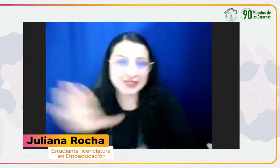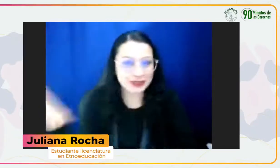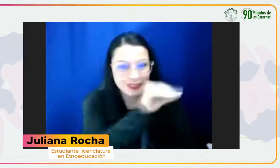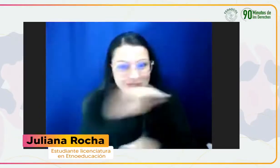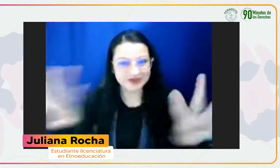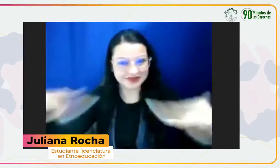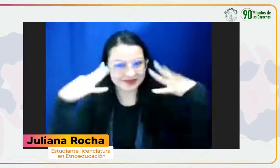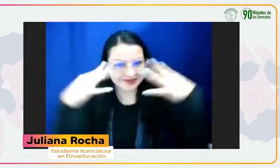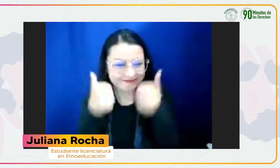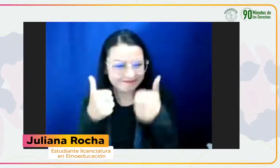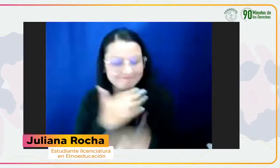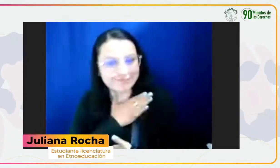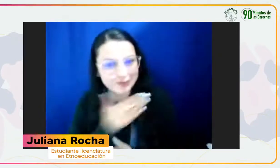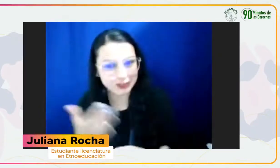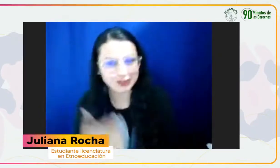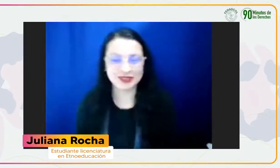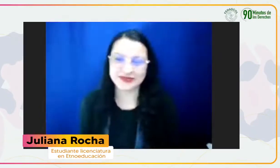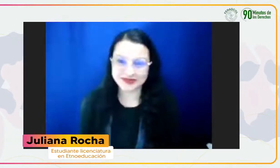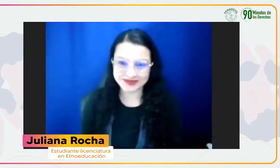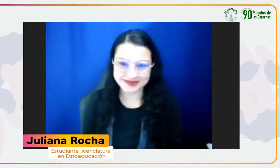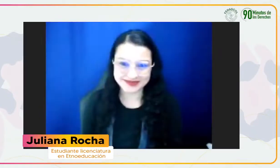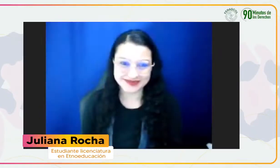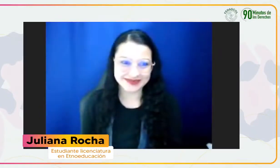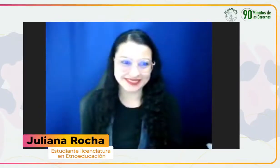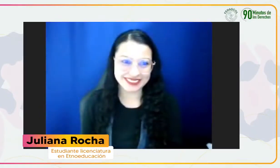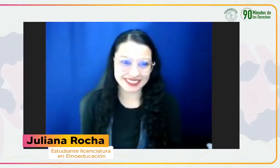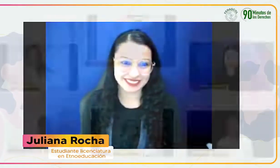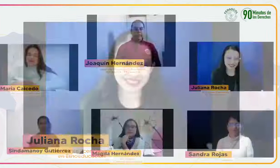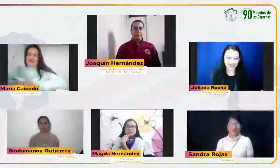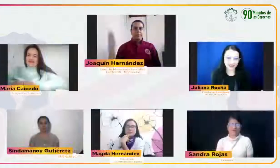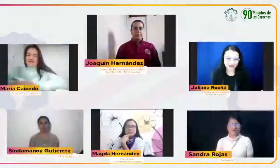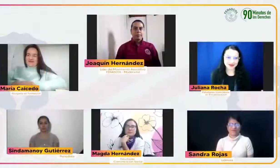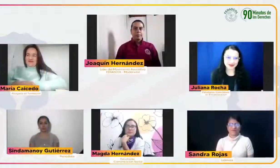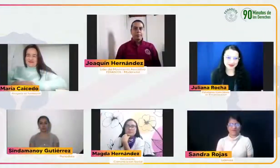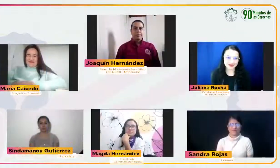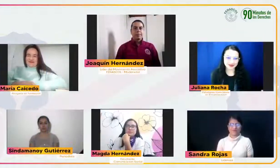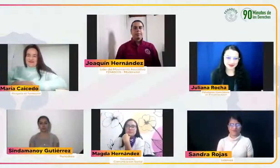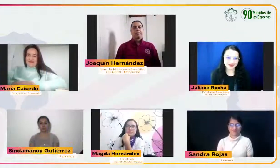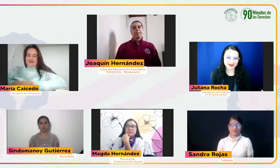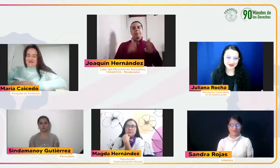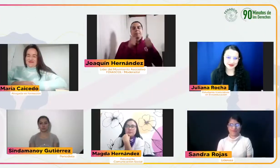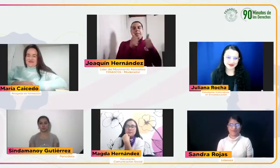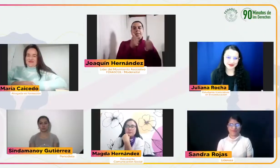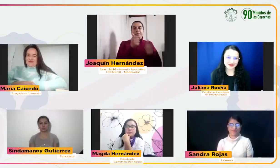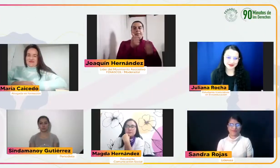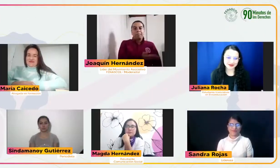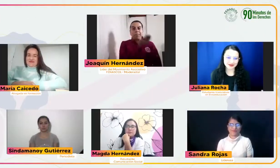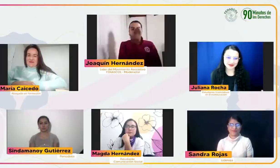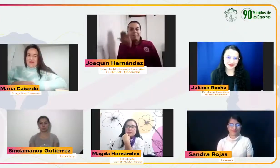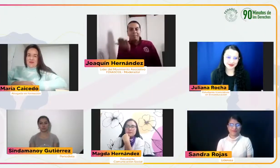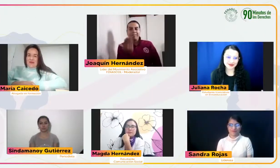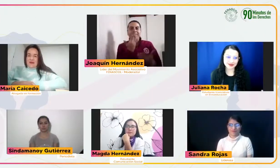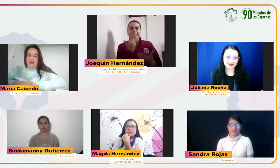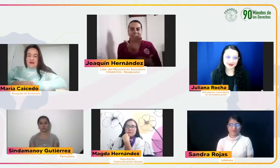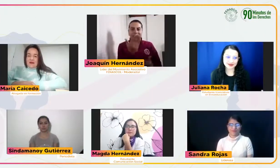este momento. Muchísimas gracias a todos por estar viendo este espacio. Muy bien,